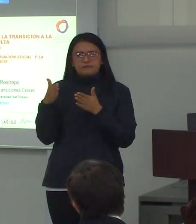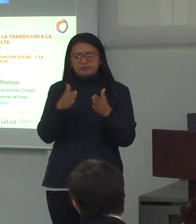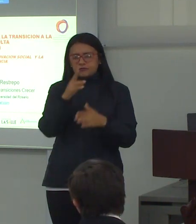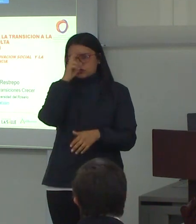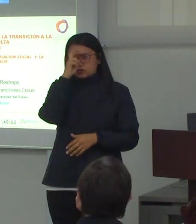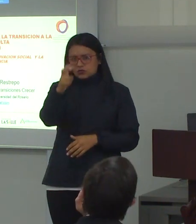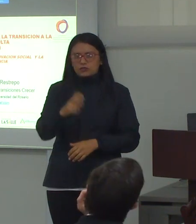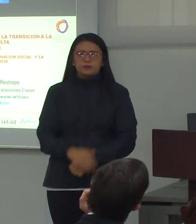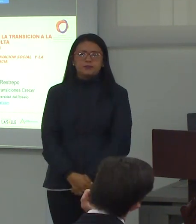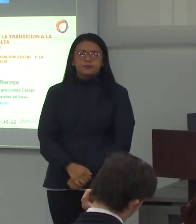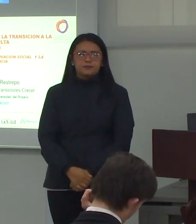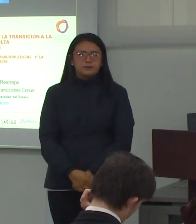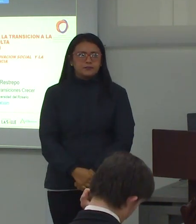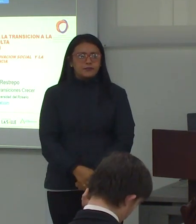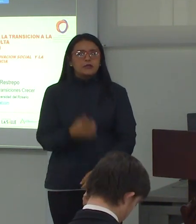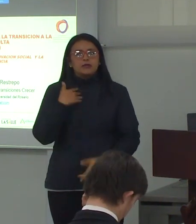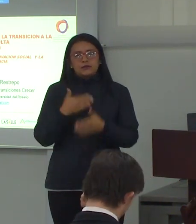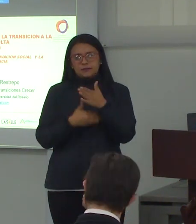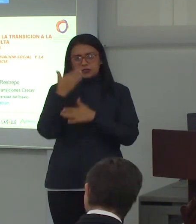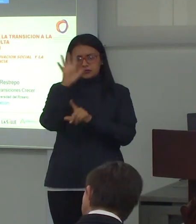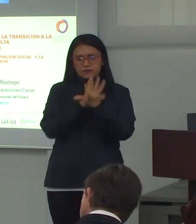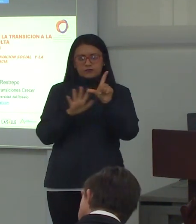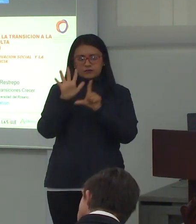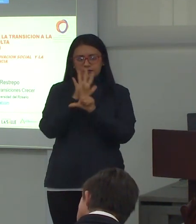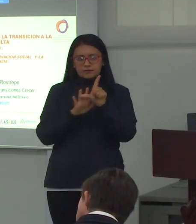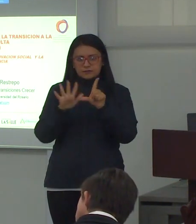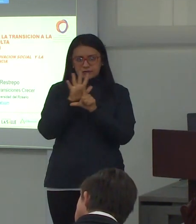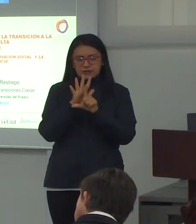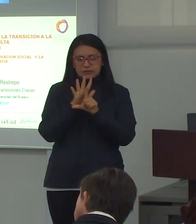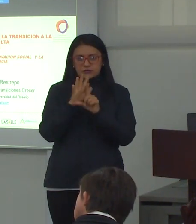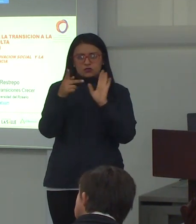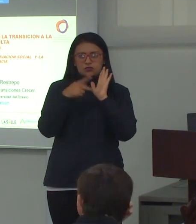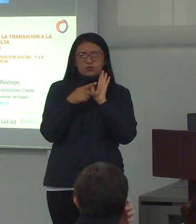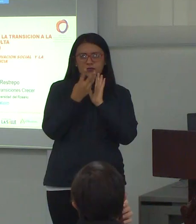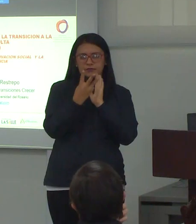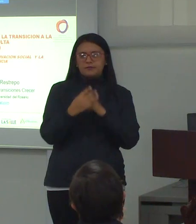norte común. Bueno, voy a empezar entonces con el video 2003. 2000.